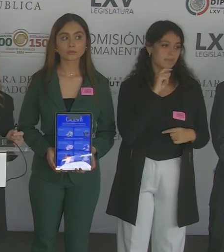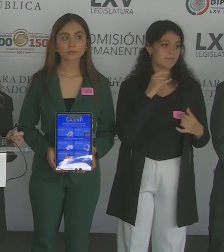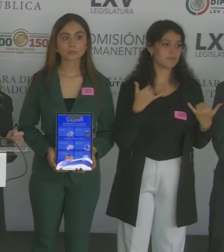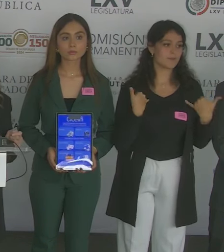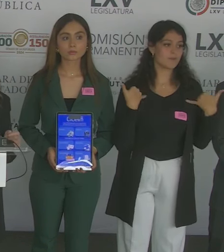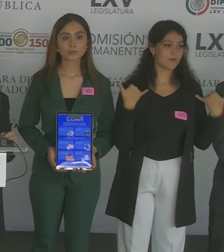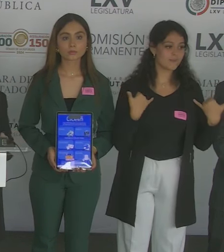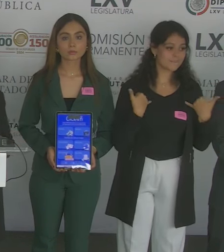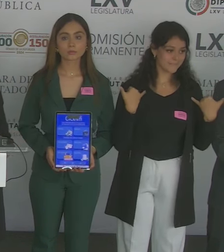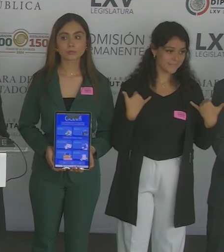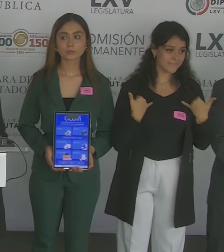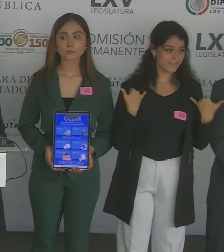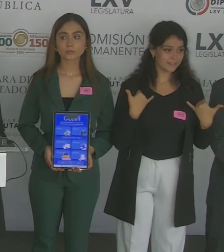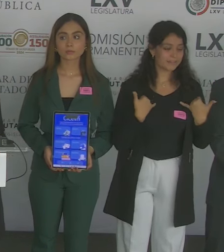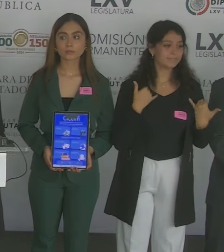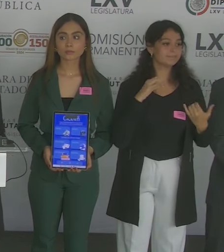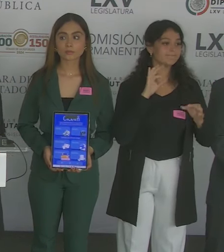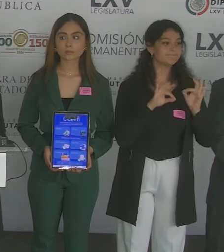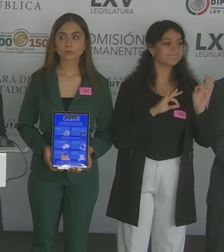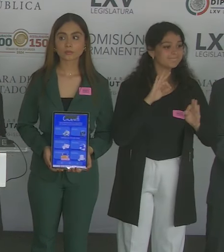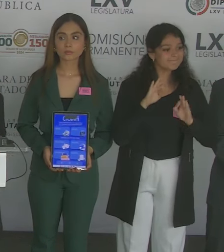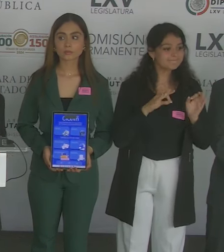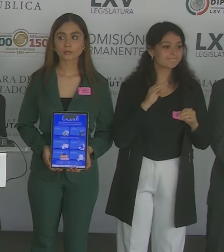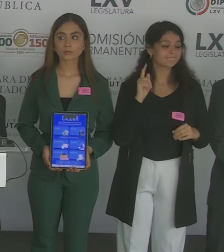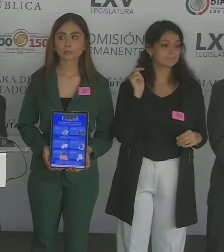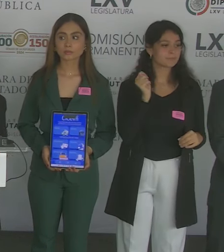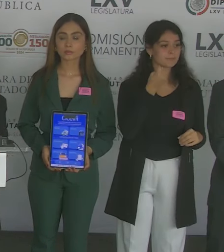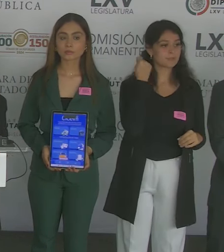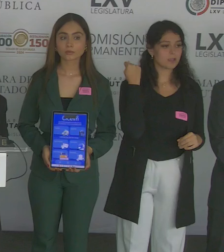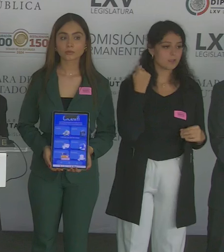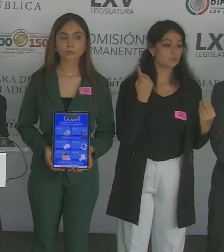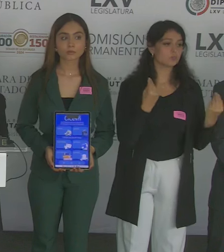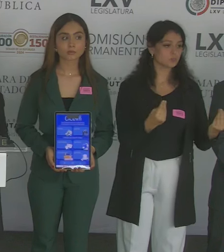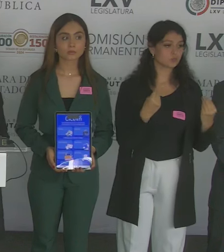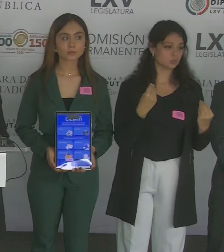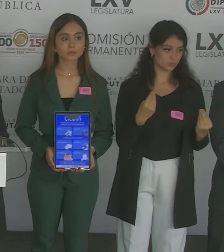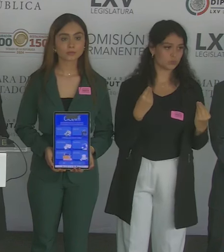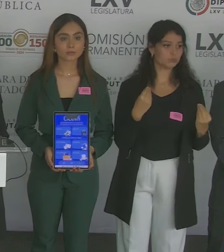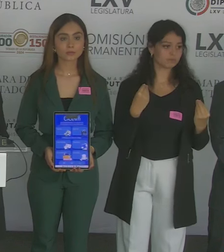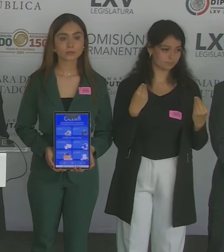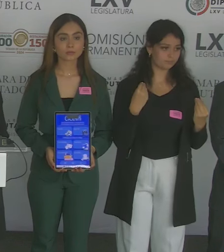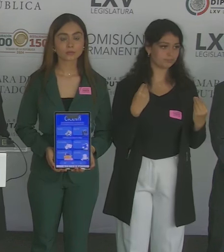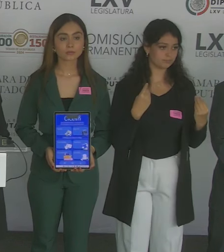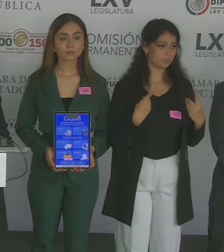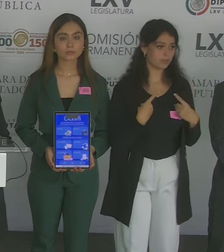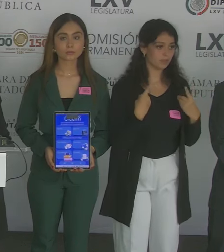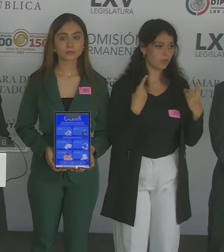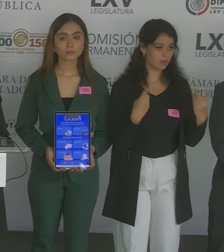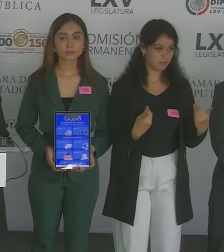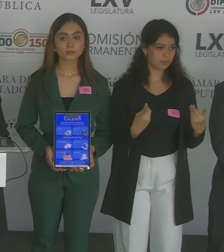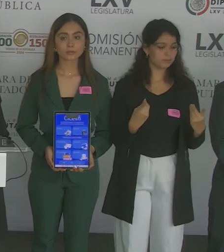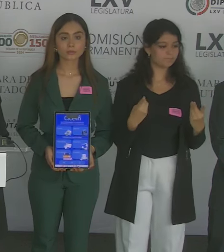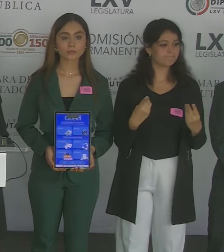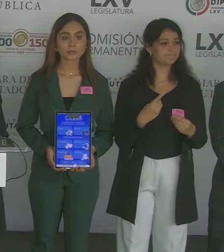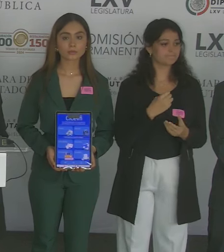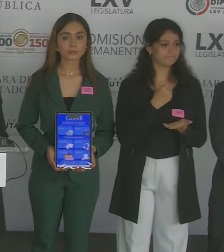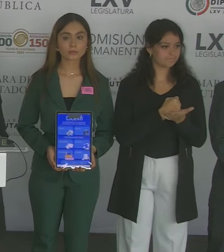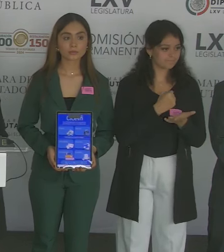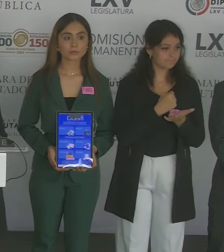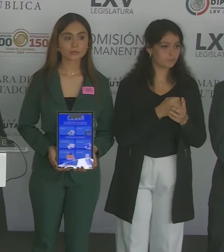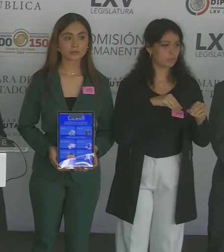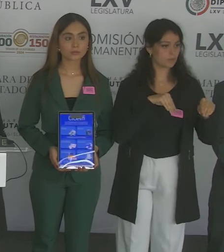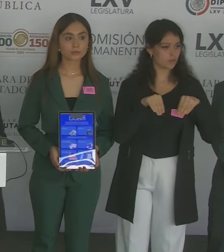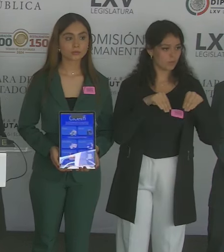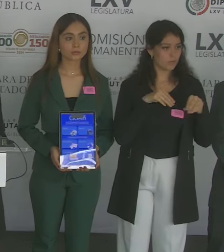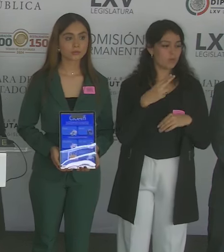han desarrollado esta tecnología y muchos de los que nos hemos abocado a insistir en promover el uso